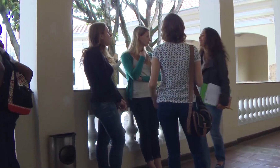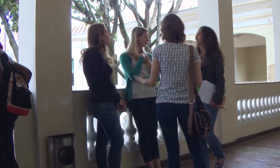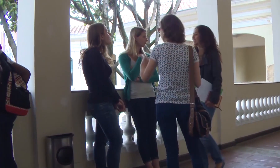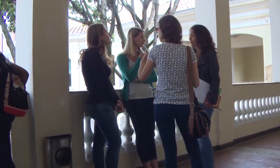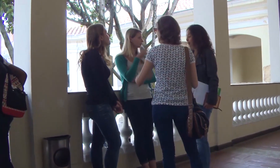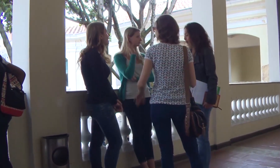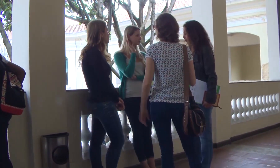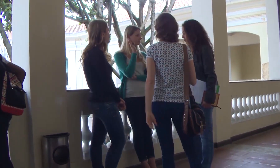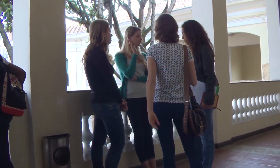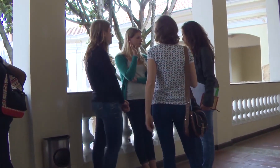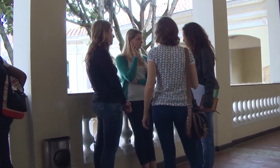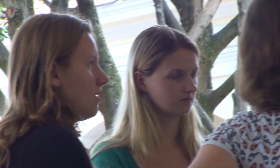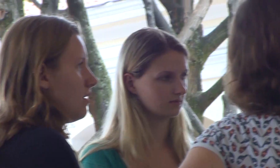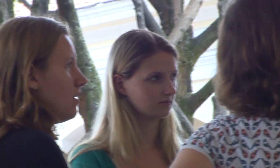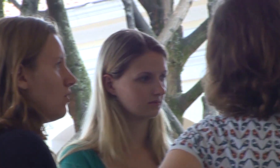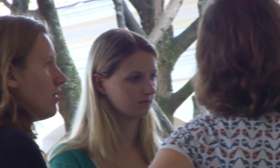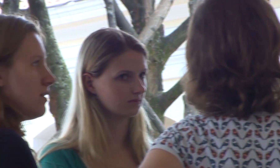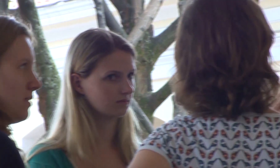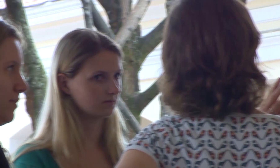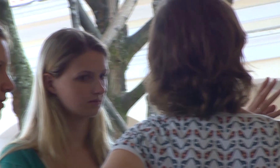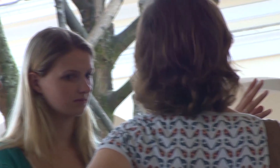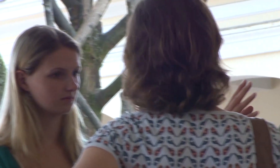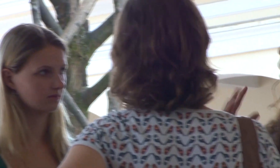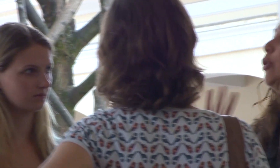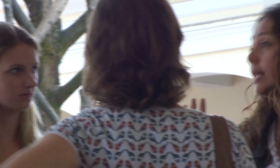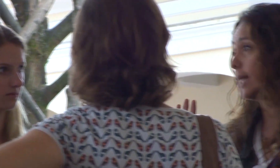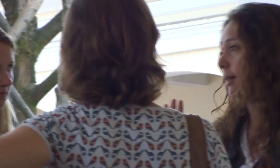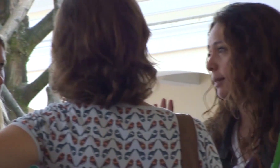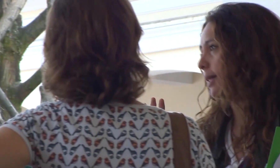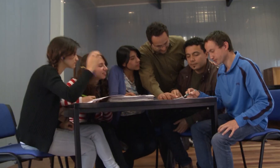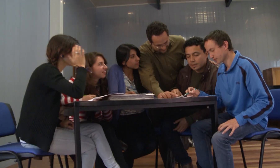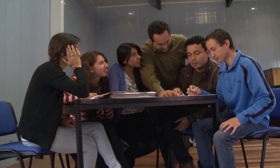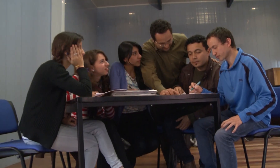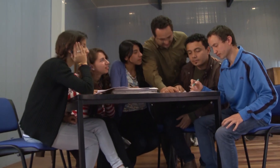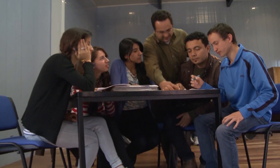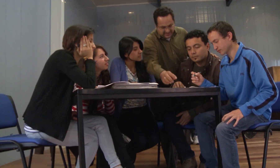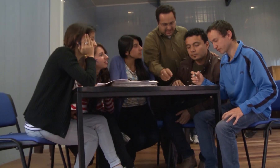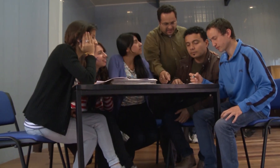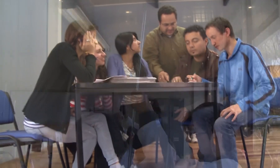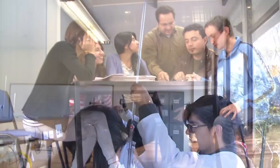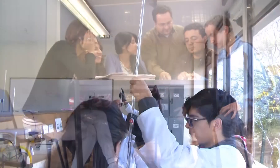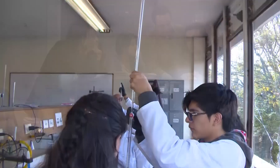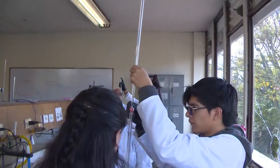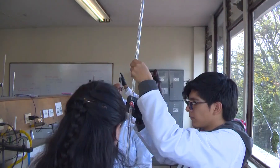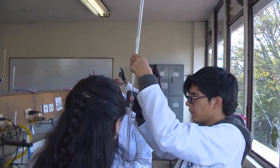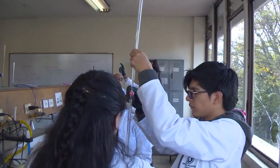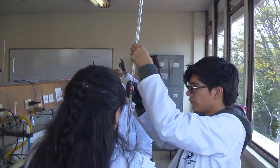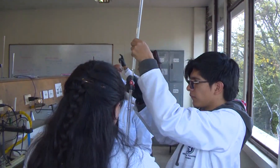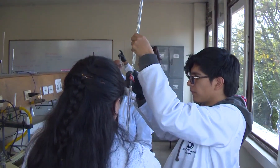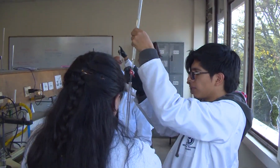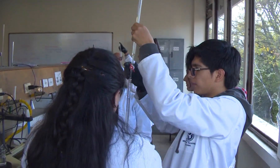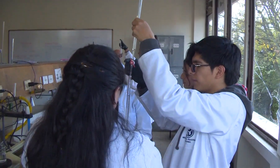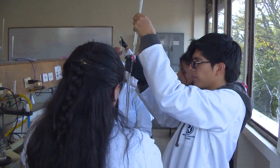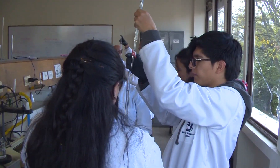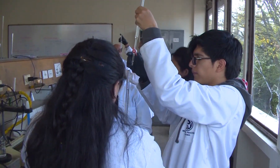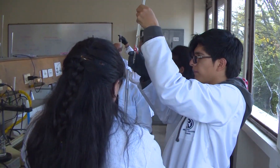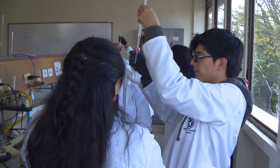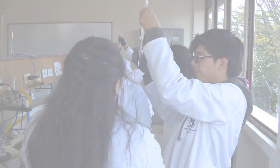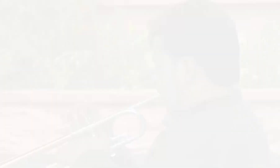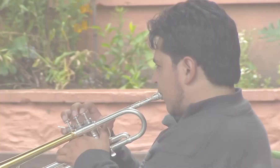de su consolidación institucional y como estrategia de visibilidad y reconocimiento de su identidad educativa y